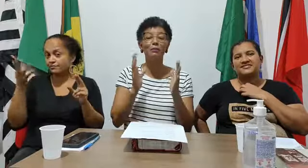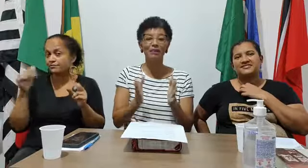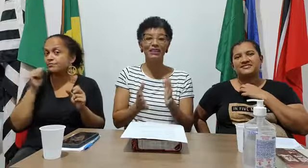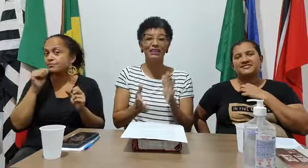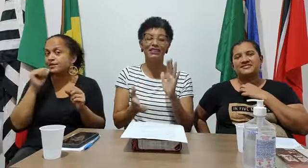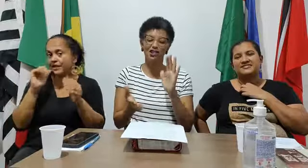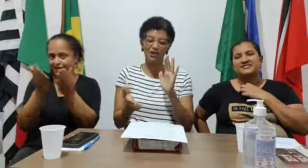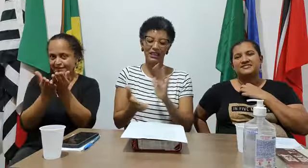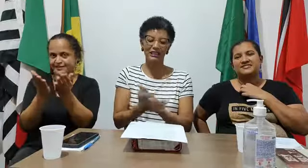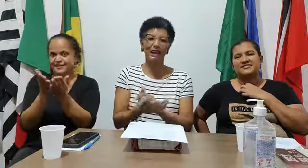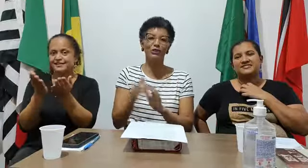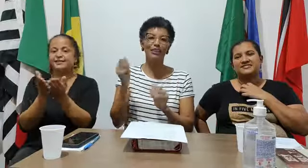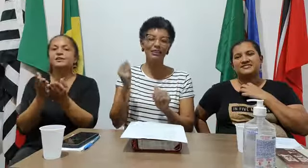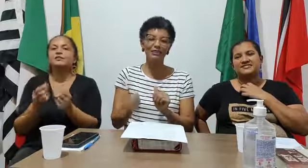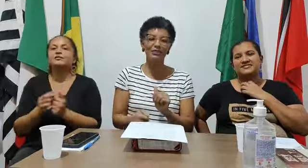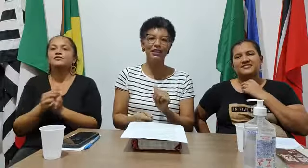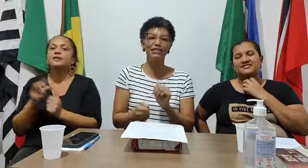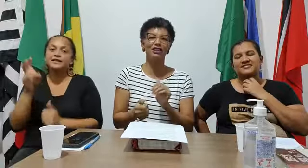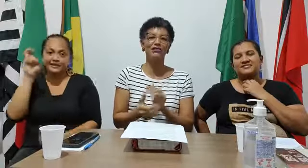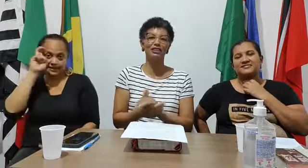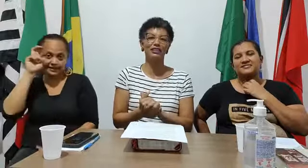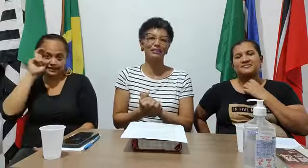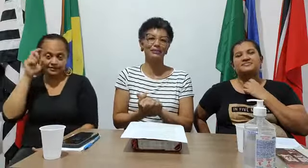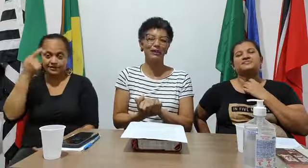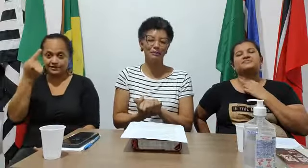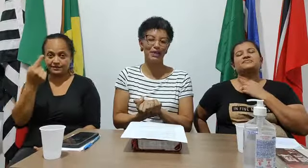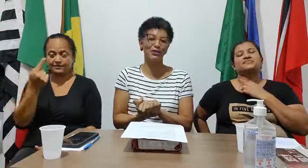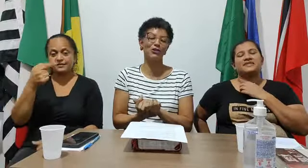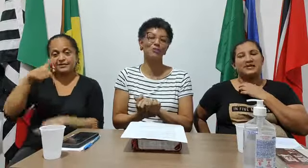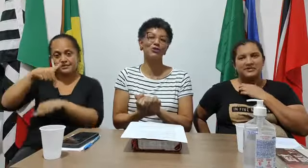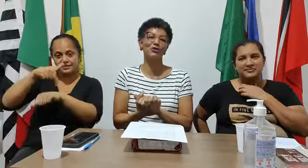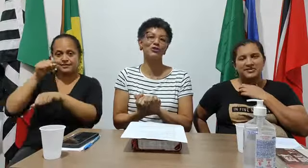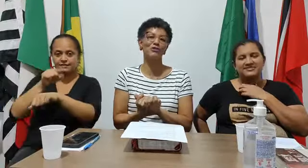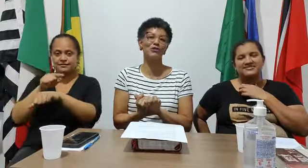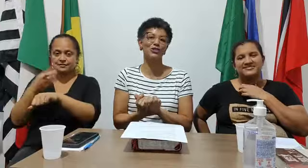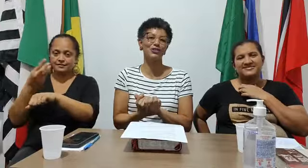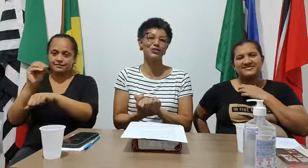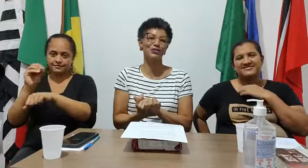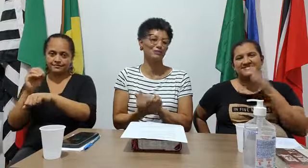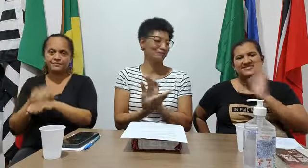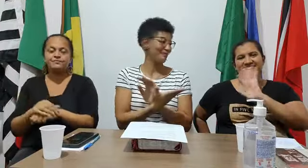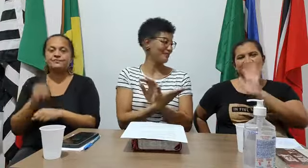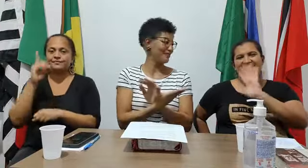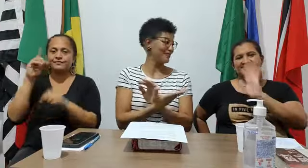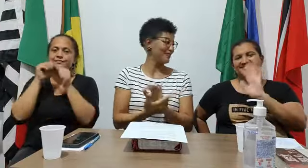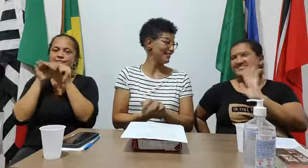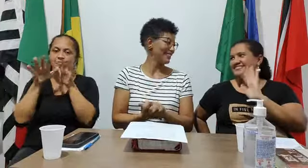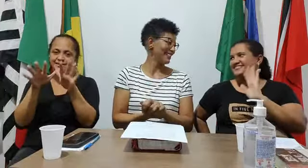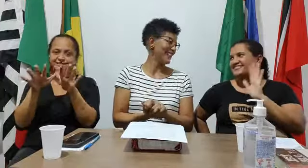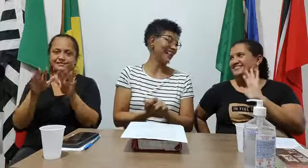Então não perca, esteja conectado quinta-feira às 19h30. Amém? Deus te abençoe. Amém. Em nome de Jesus.